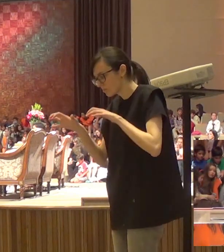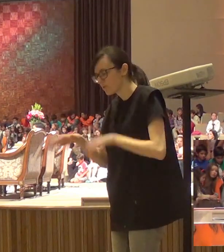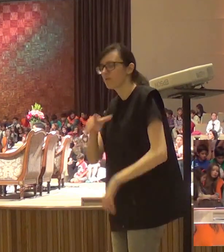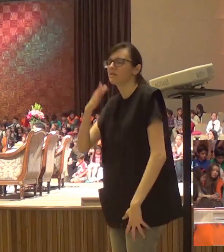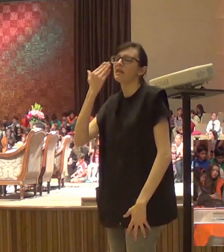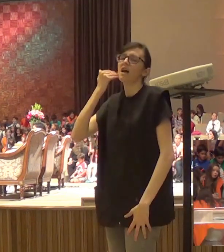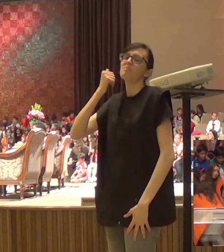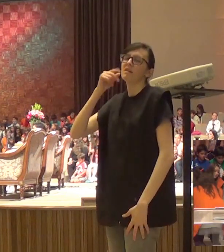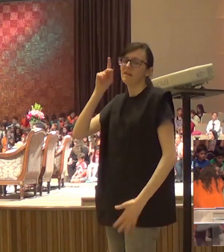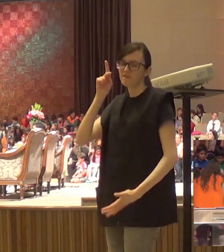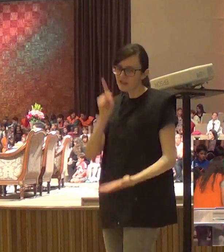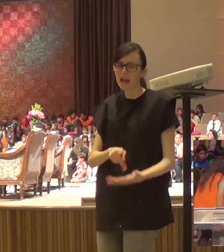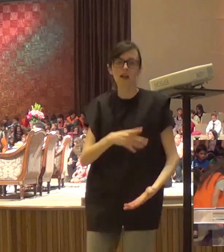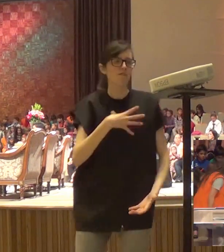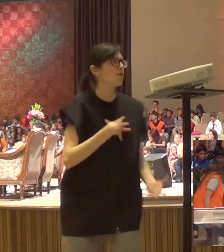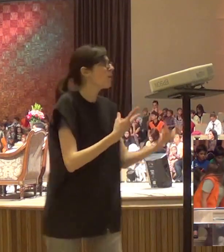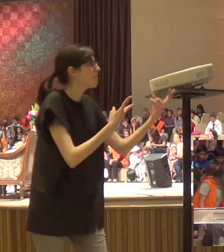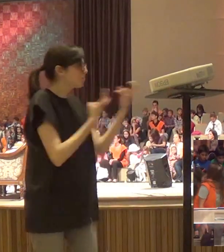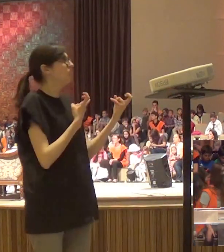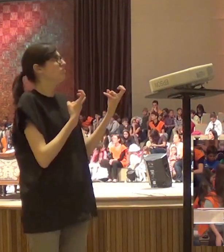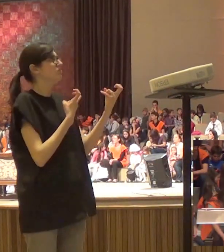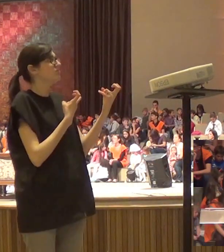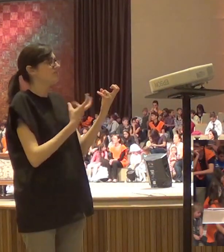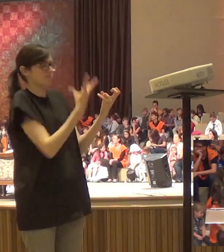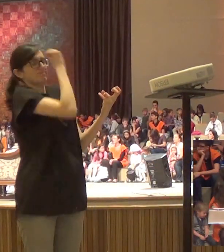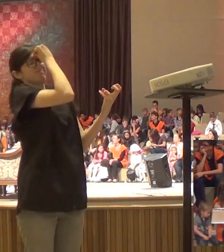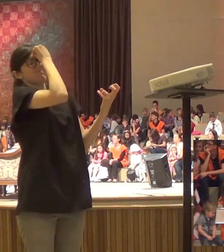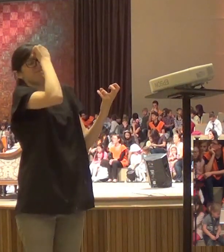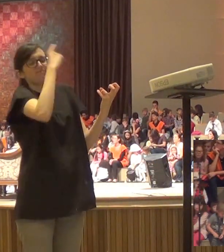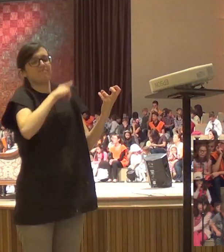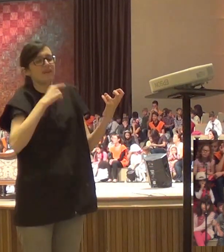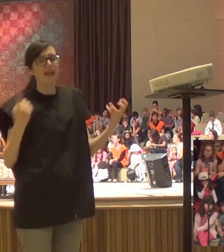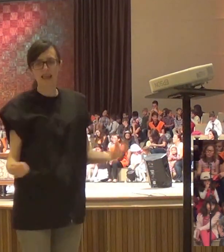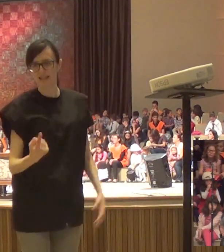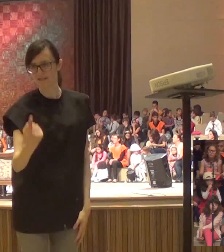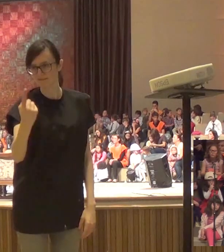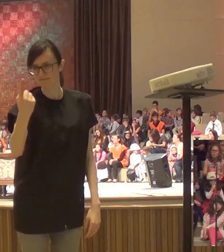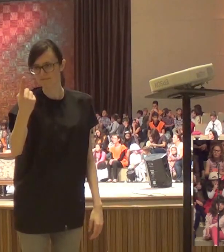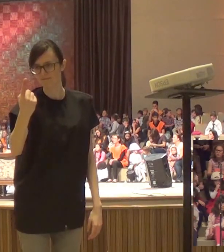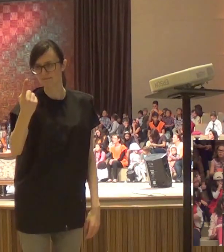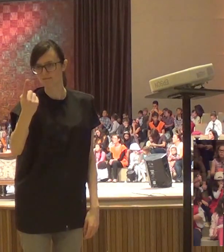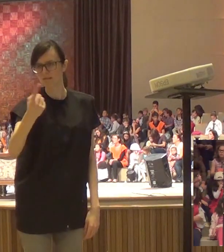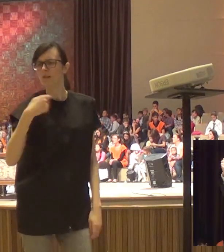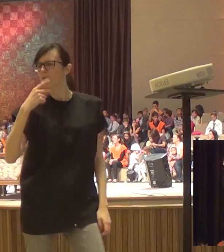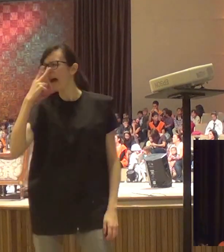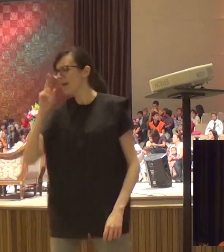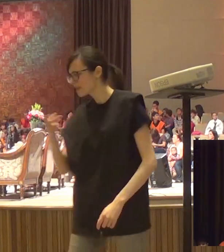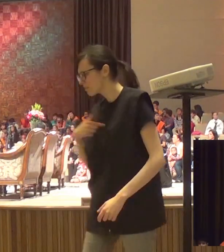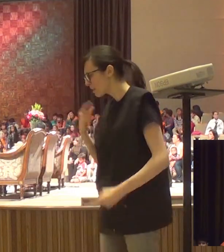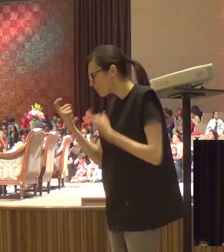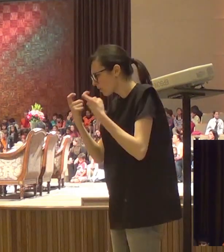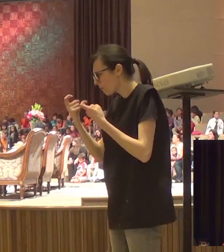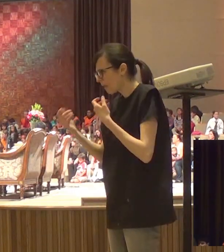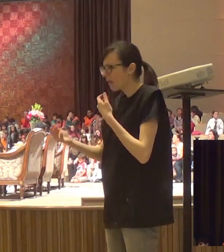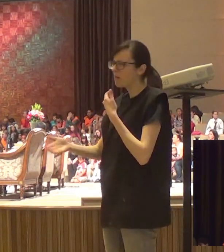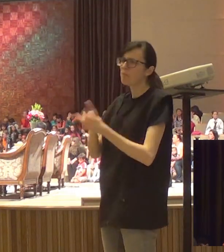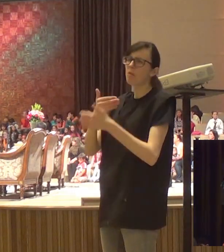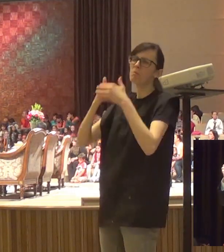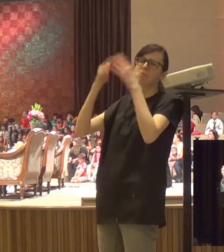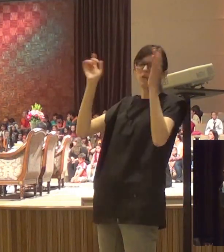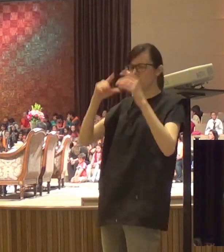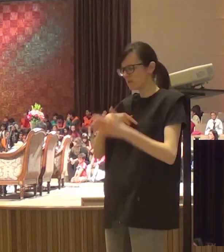em vinte anos, você pode ter certeza que é marcante. Nós precisamos ter um alvo em mente como pais, nós precisamos